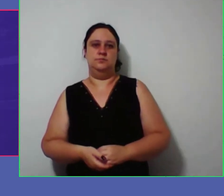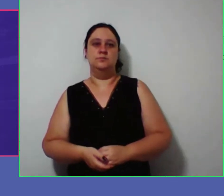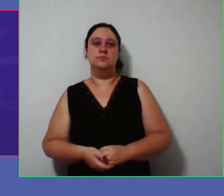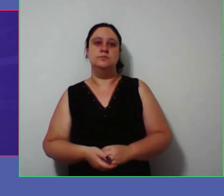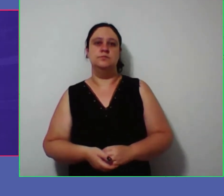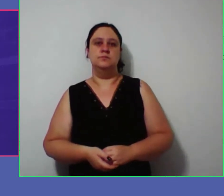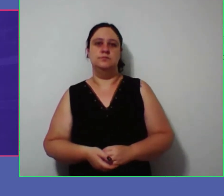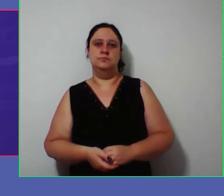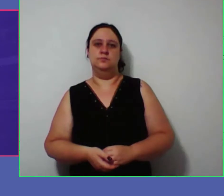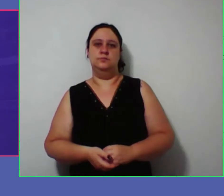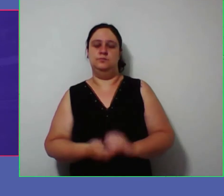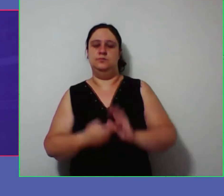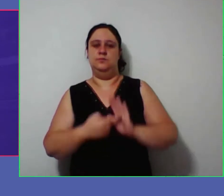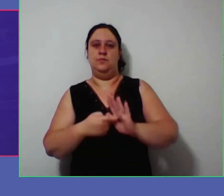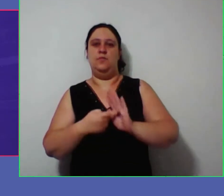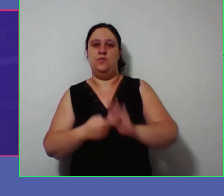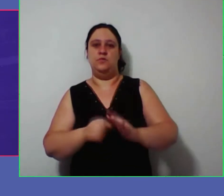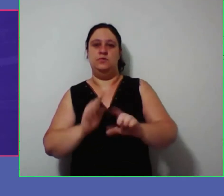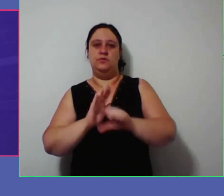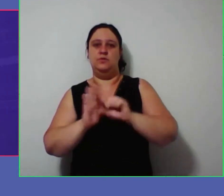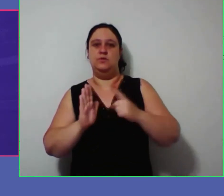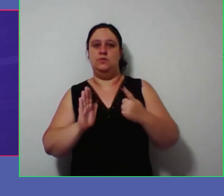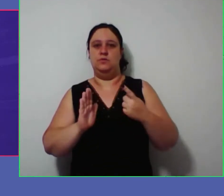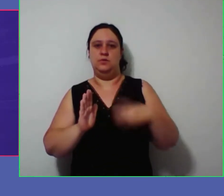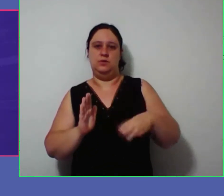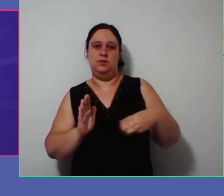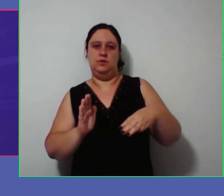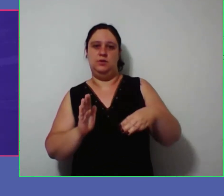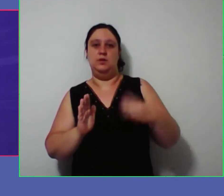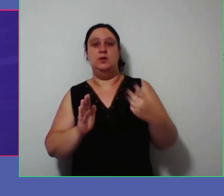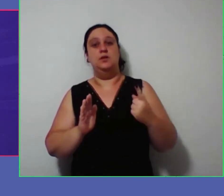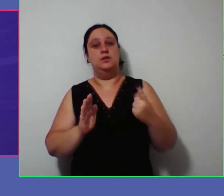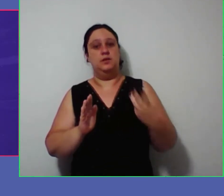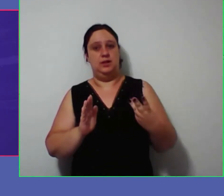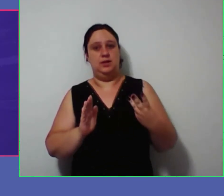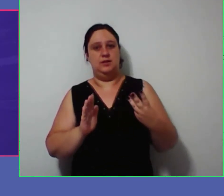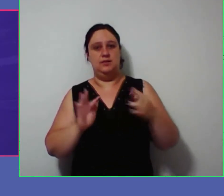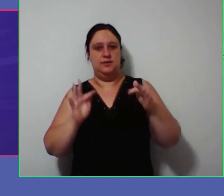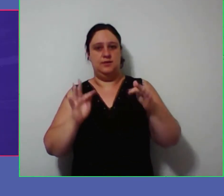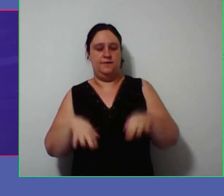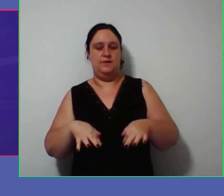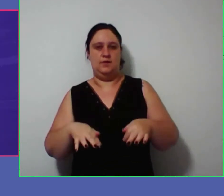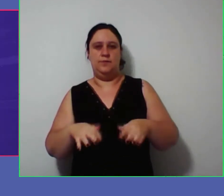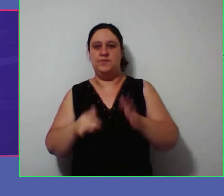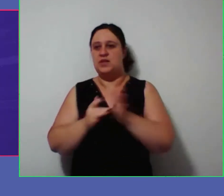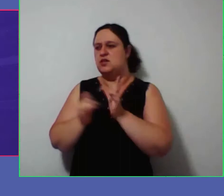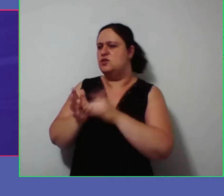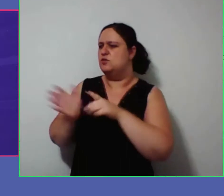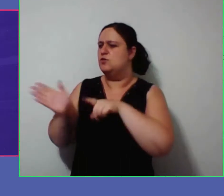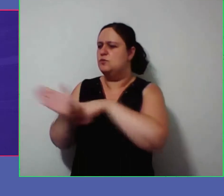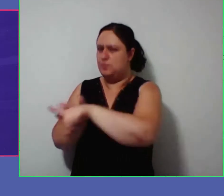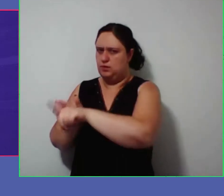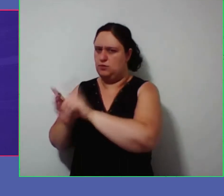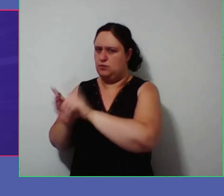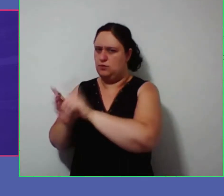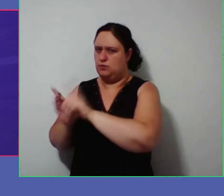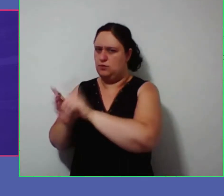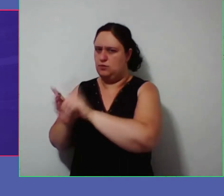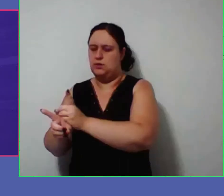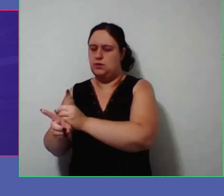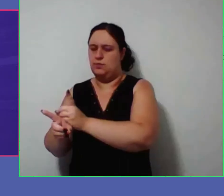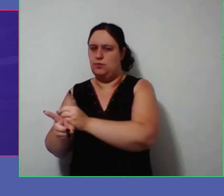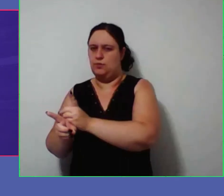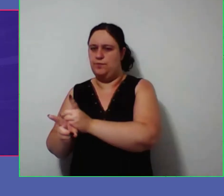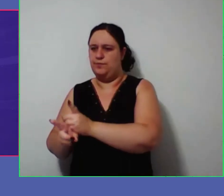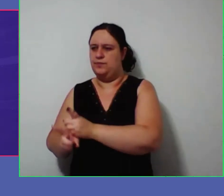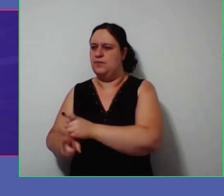13, no final diz assim: Jesus perguntou aos seus discípulos: quem diz o povo ser o Filho do Homem?